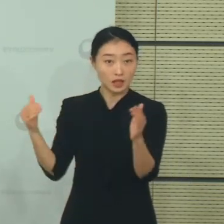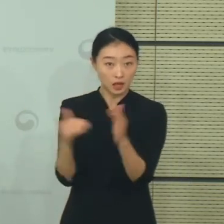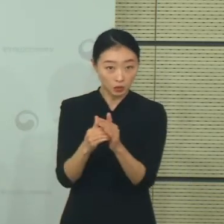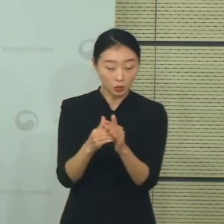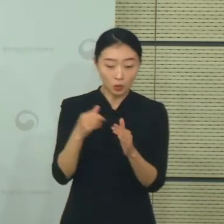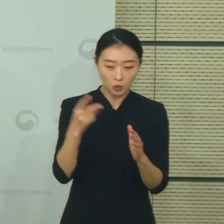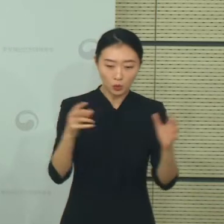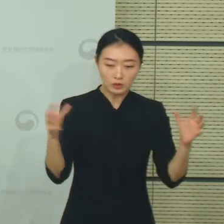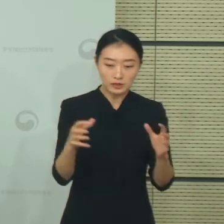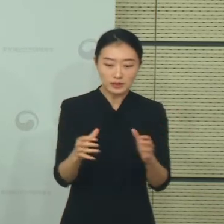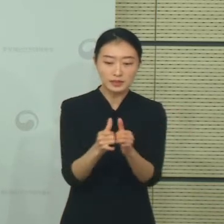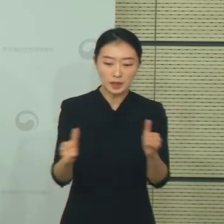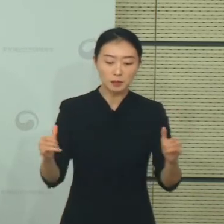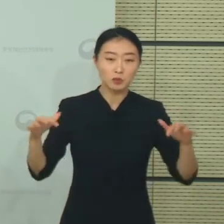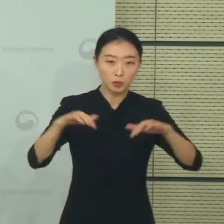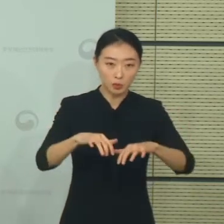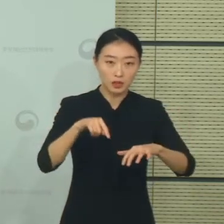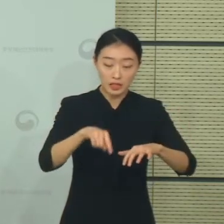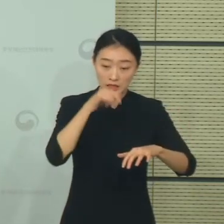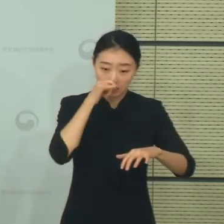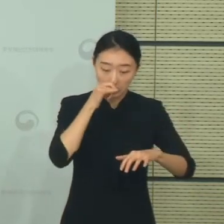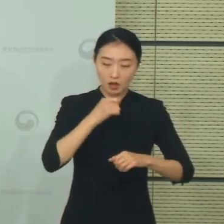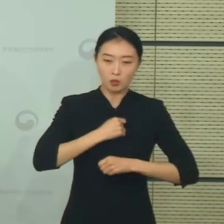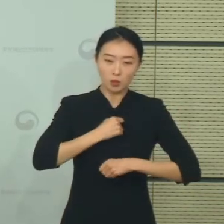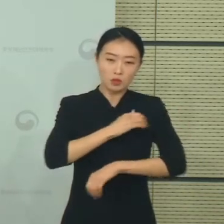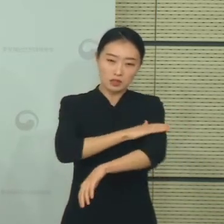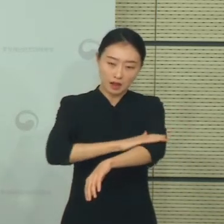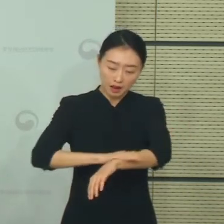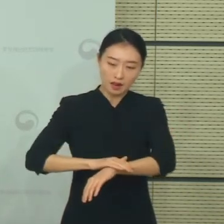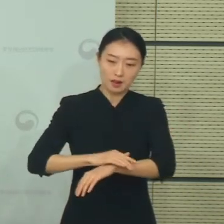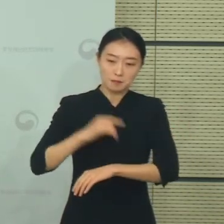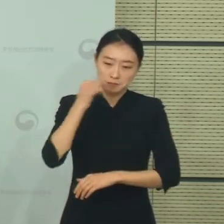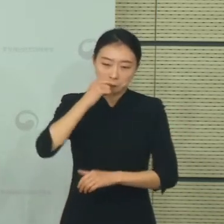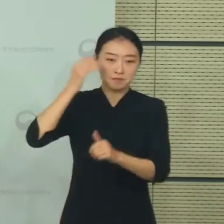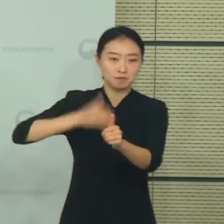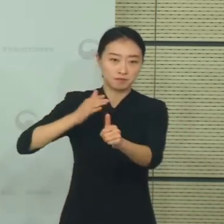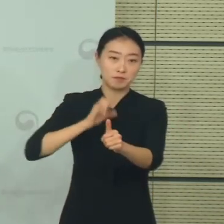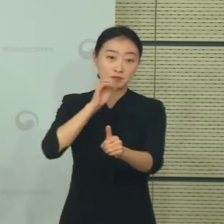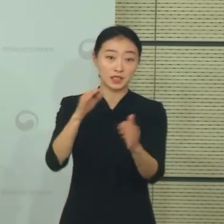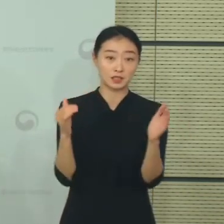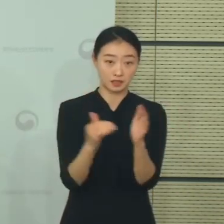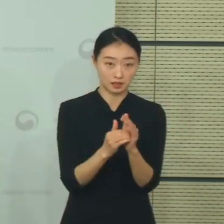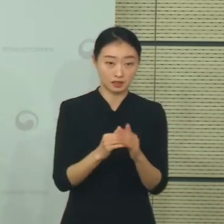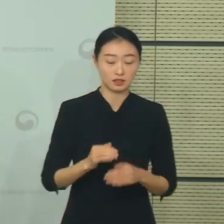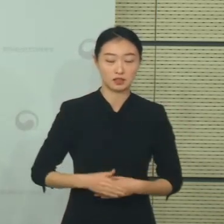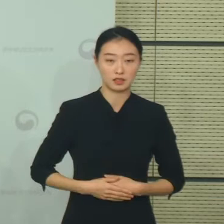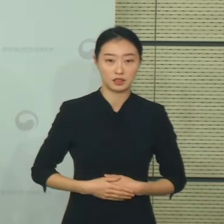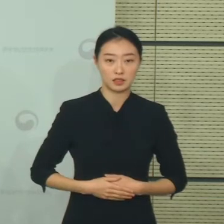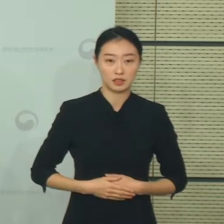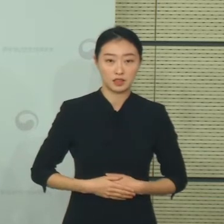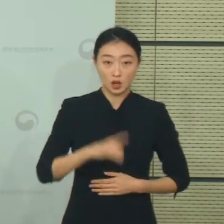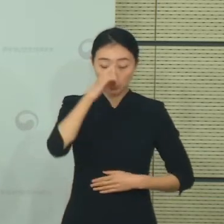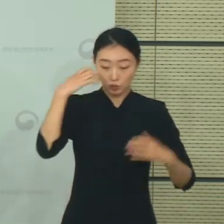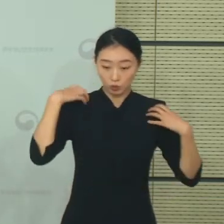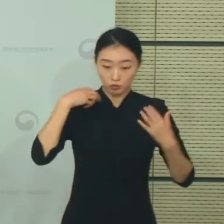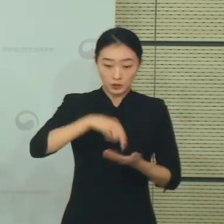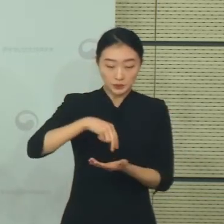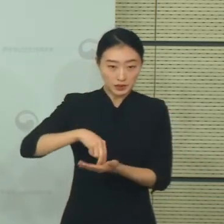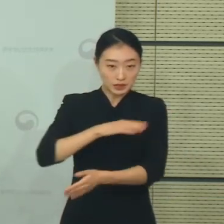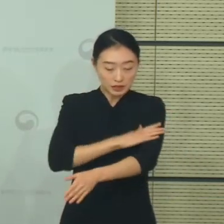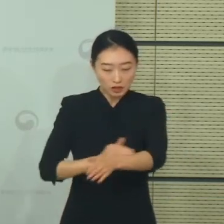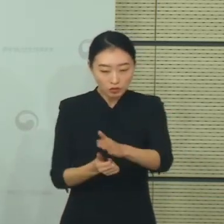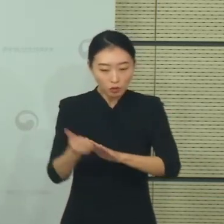장소인 만큼 방역수칙의 철저한 이행을 다시 한번 당부드립니다. 정부도 강화된 사회적 거리두기의 성공적 이행을